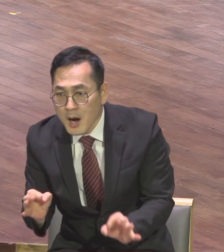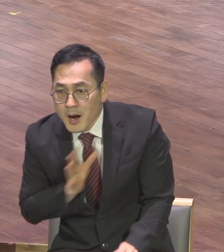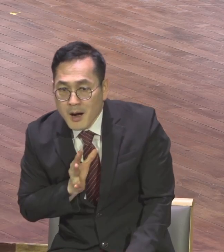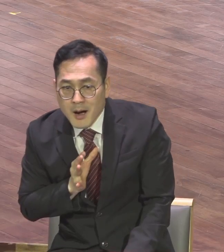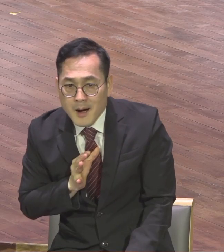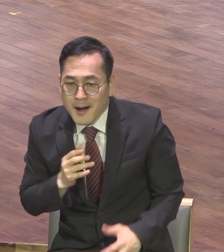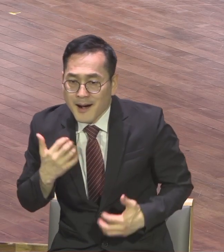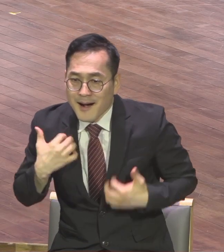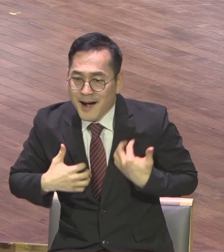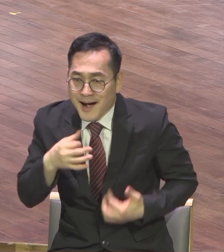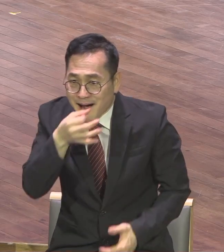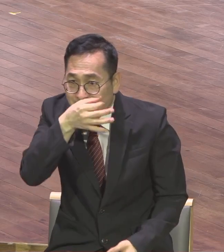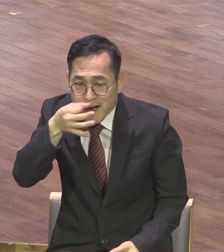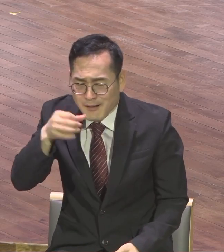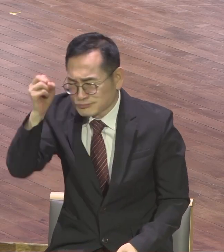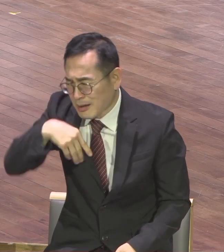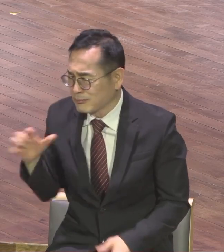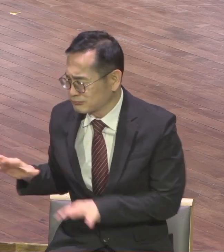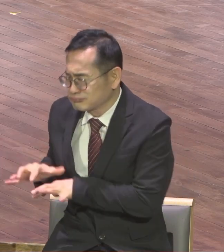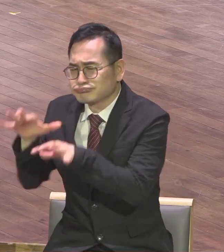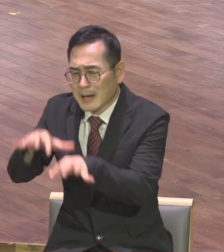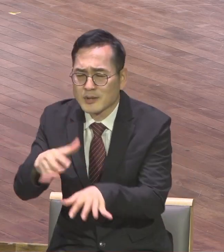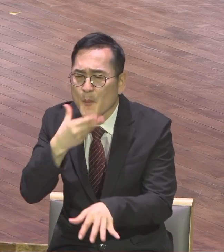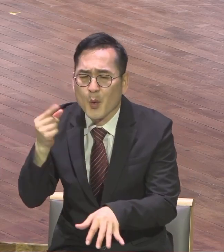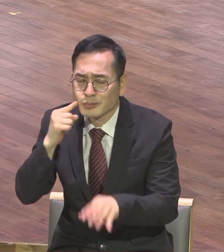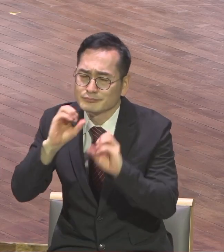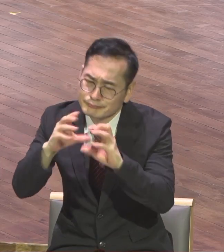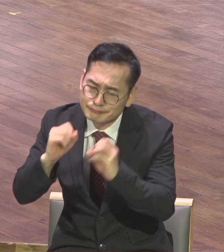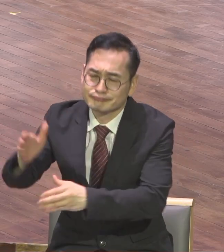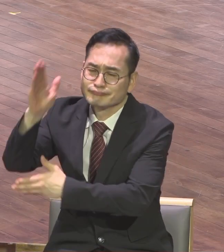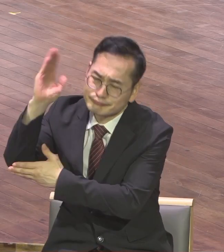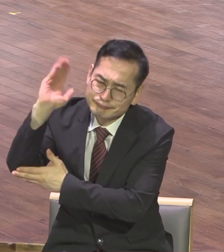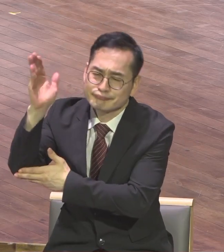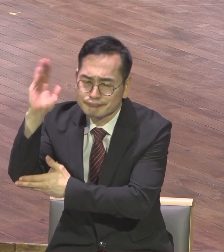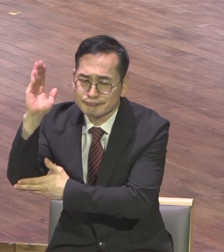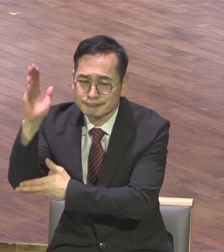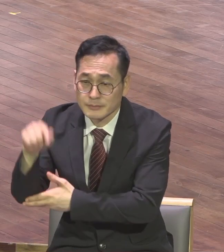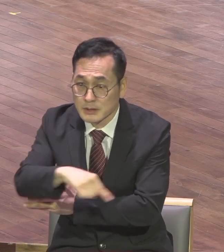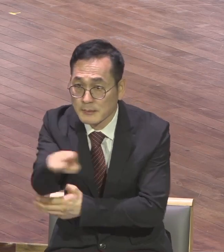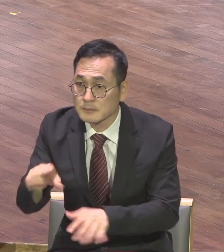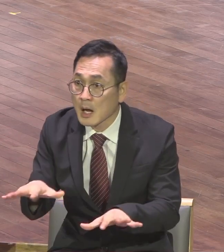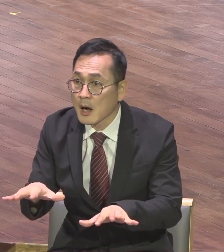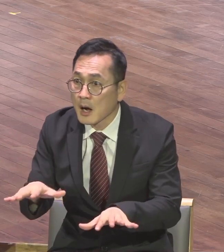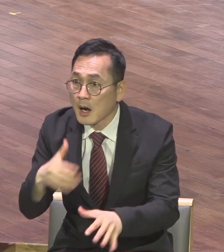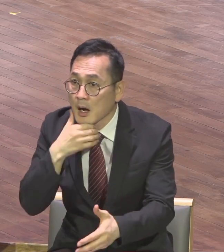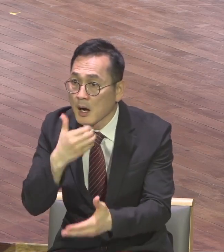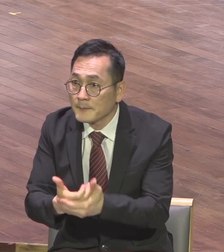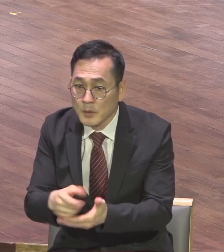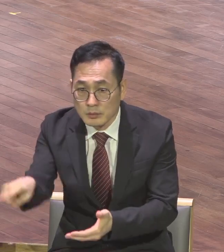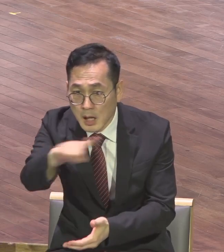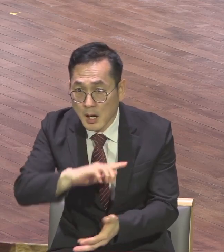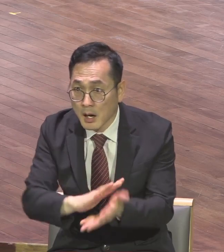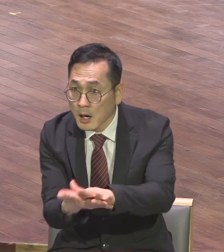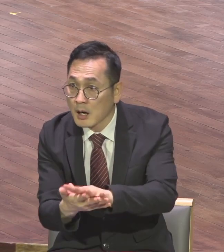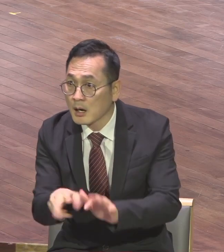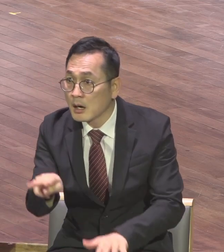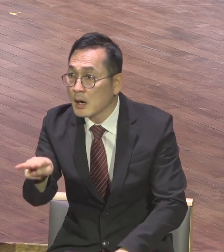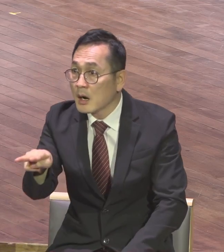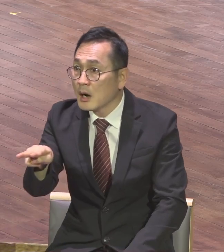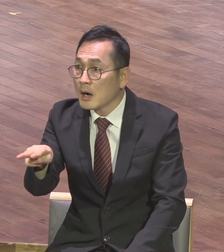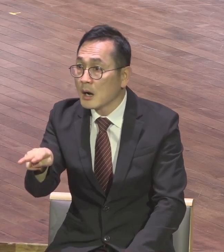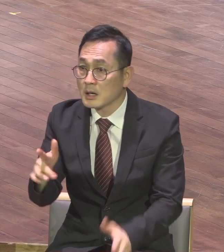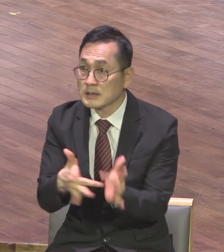우리는 가서 그냥 가서 뭐 그냥 늘 하던 거, 늘 듣던 거 가서 하던 거 가는데 거기서 난리가 나는 겁니다.